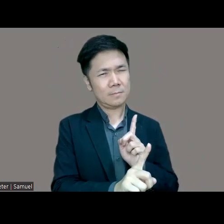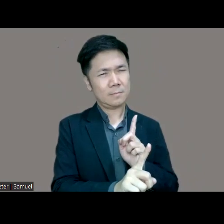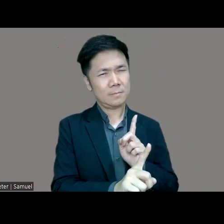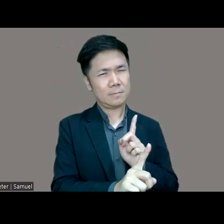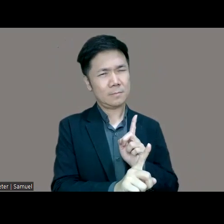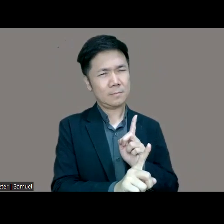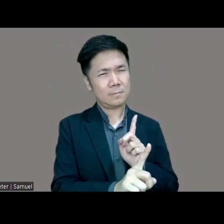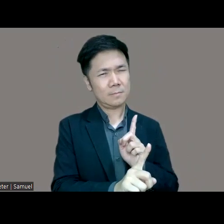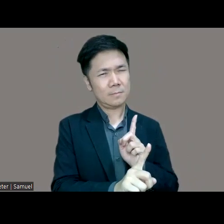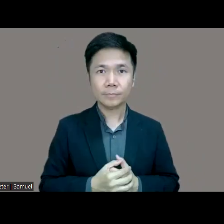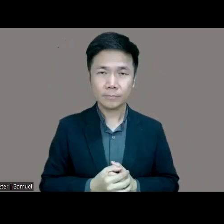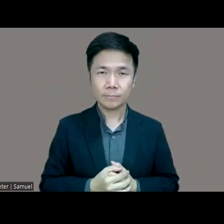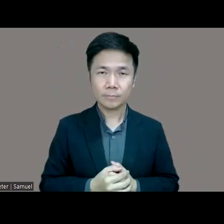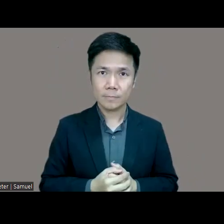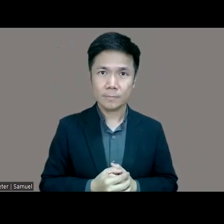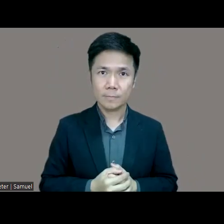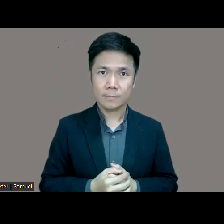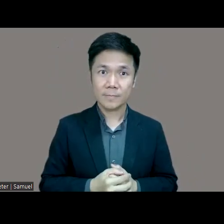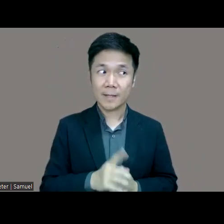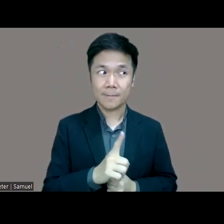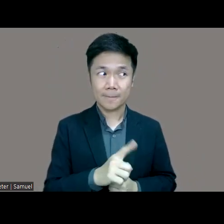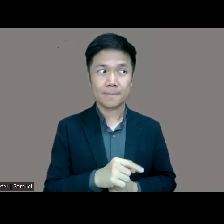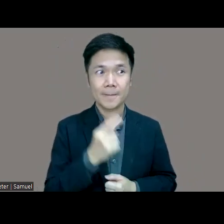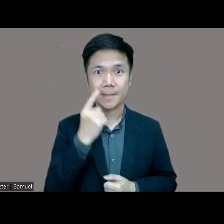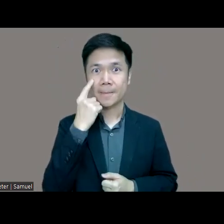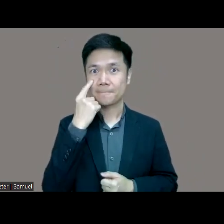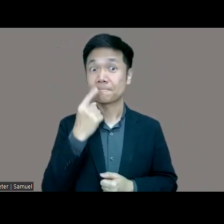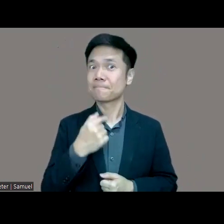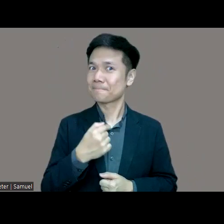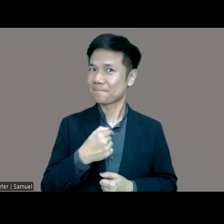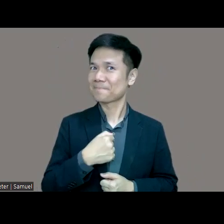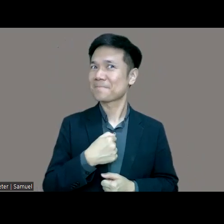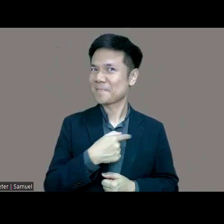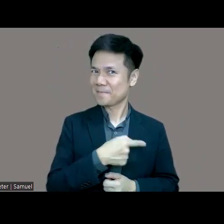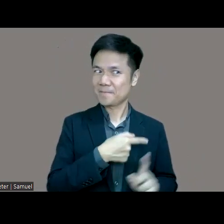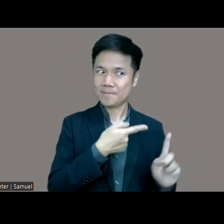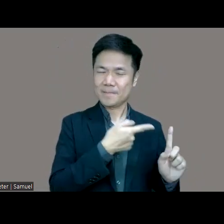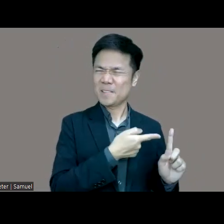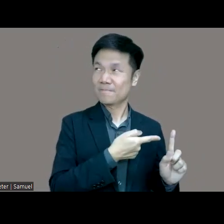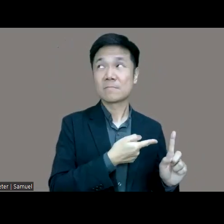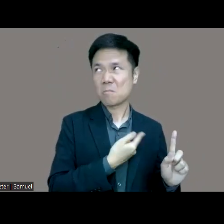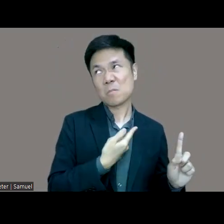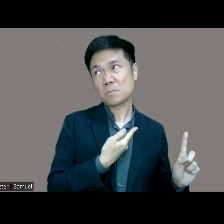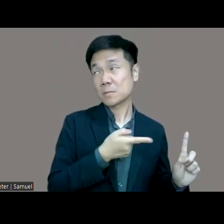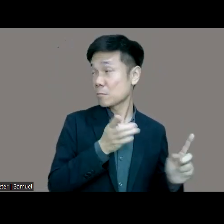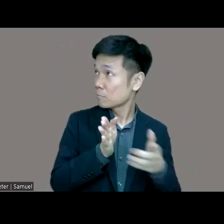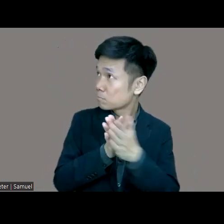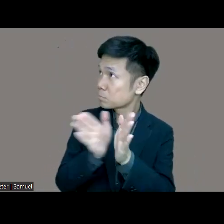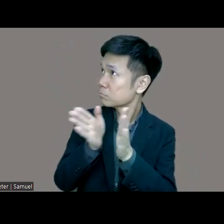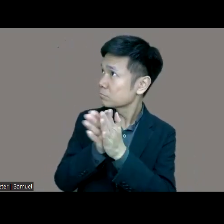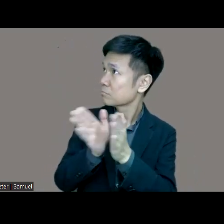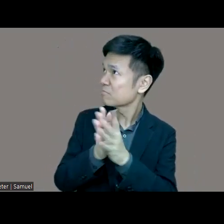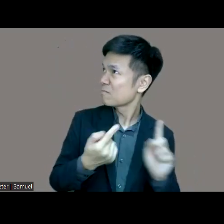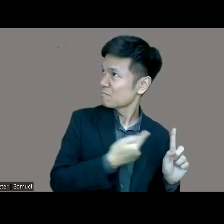de cette mesure d'accommodation pour les personnes de prendre, d'abuser et